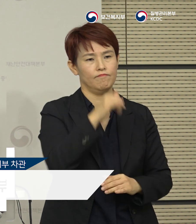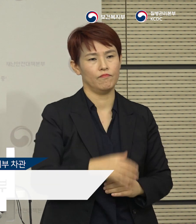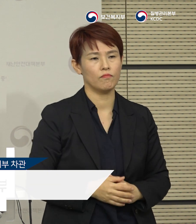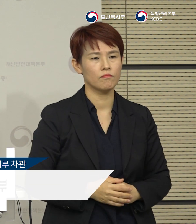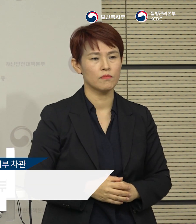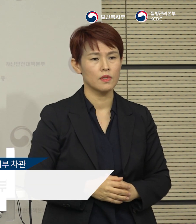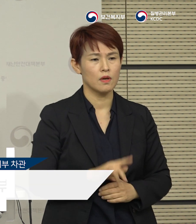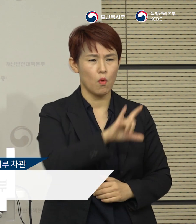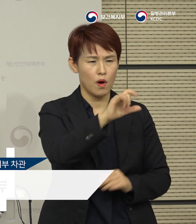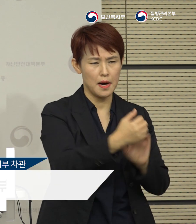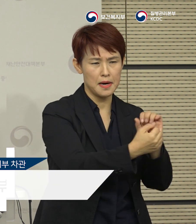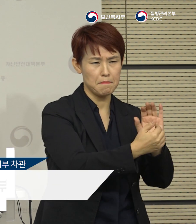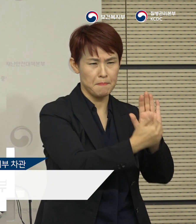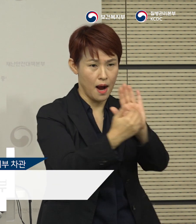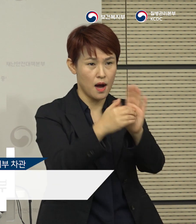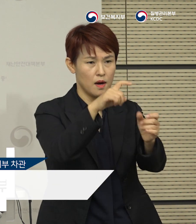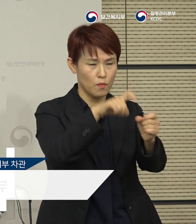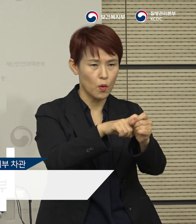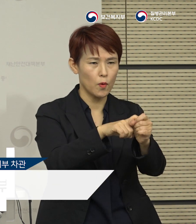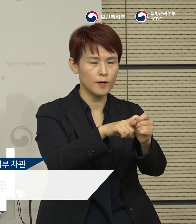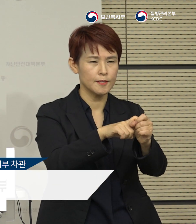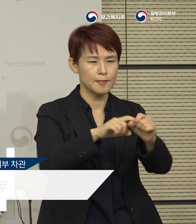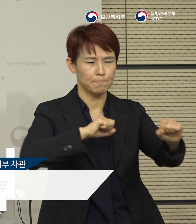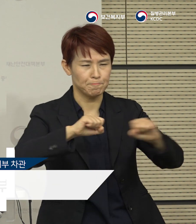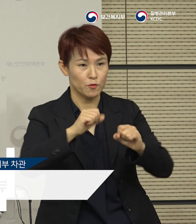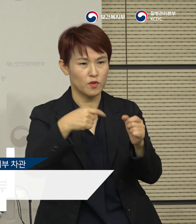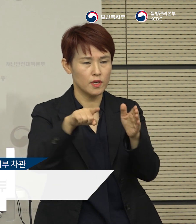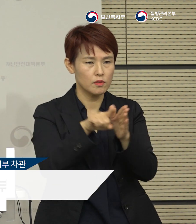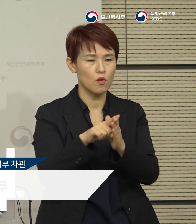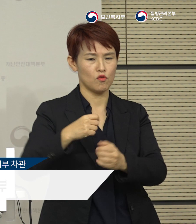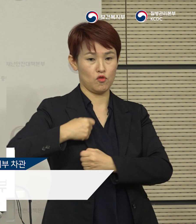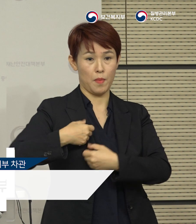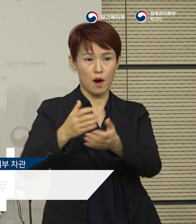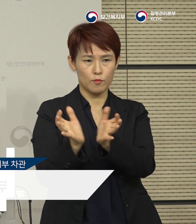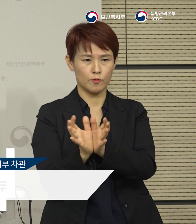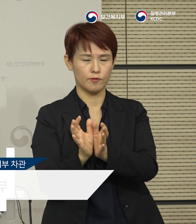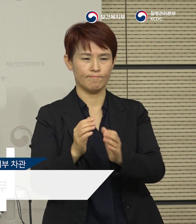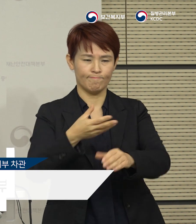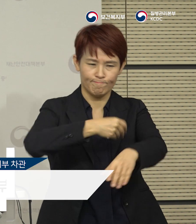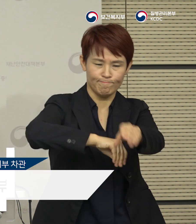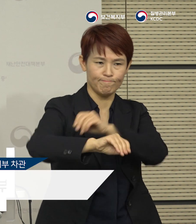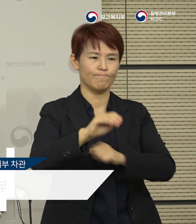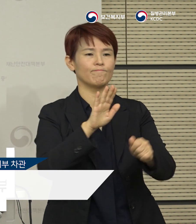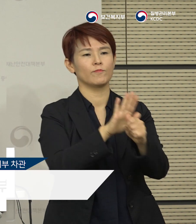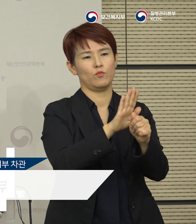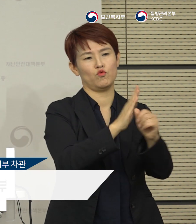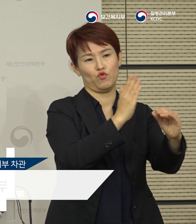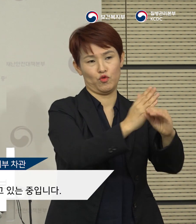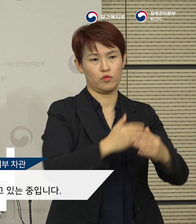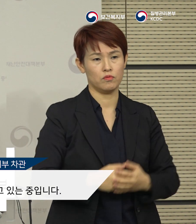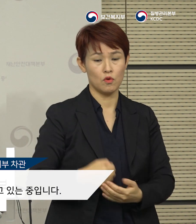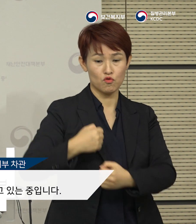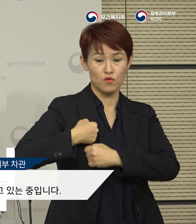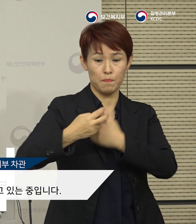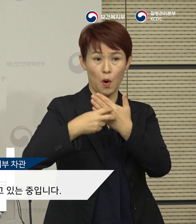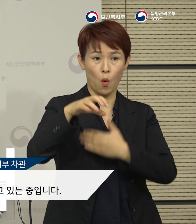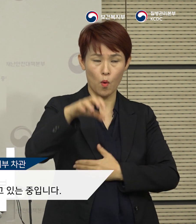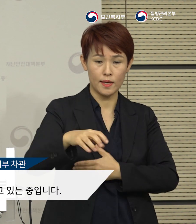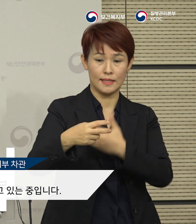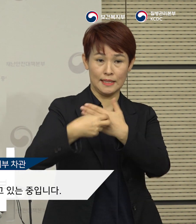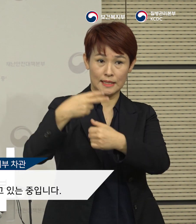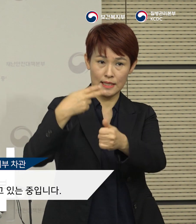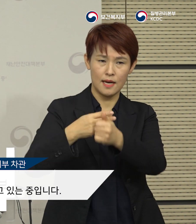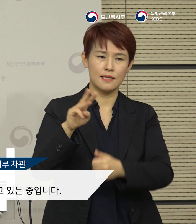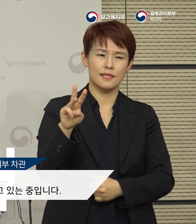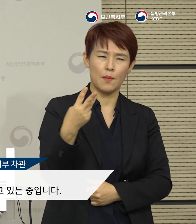대한 범정부적 대응을 위해 국방부도 적극적인 의료 지원을 하고 있습니다. 군 병원의